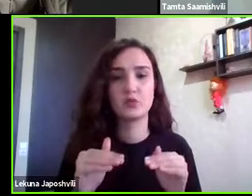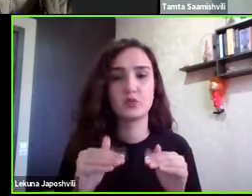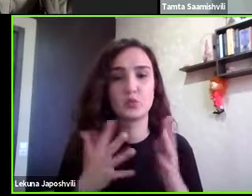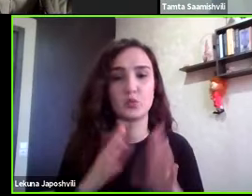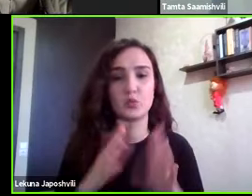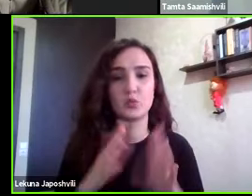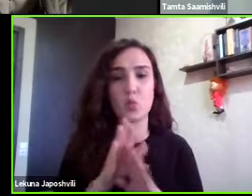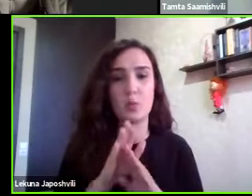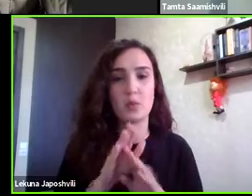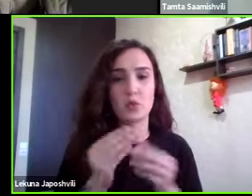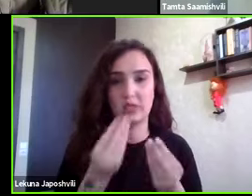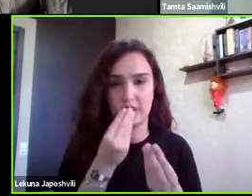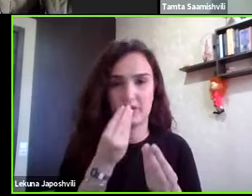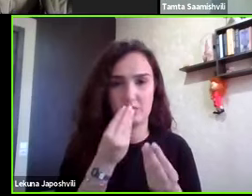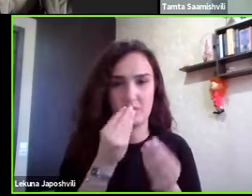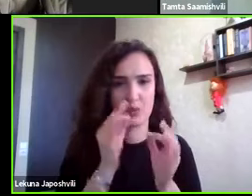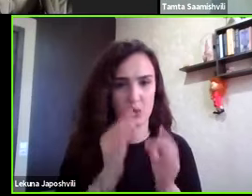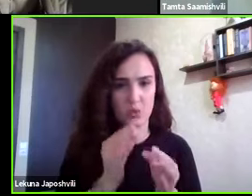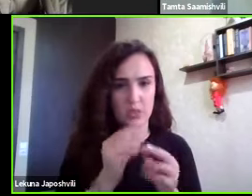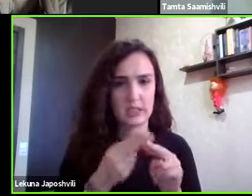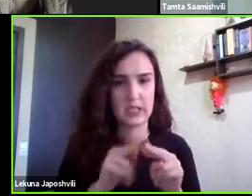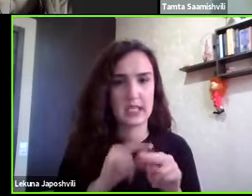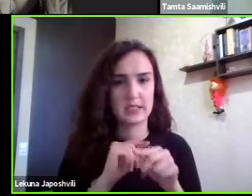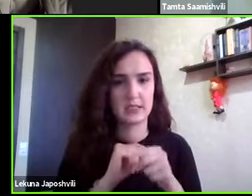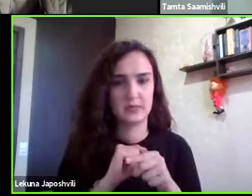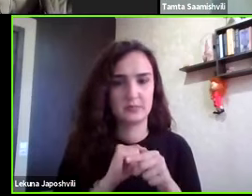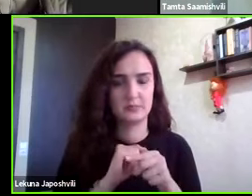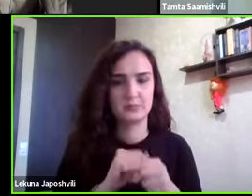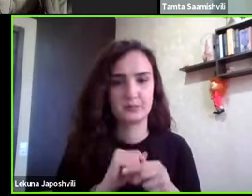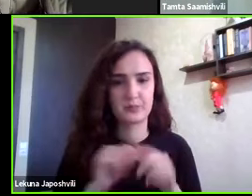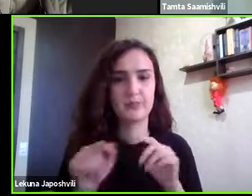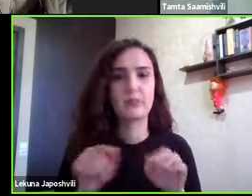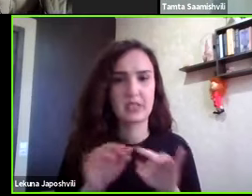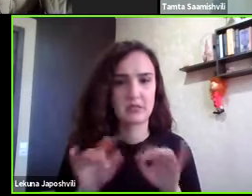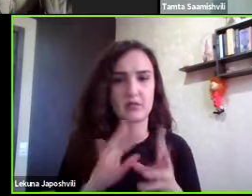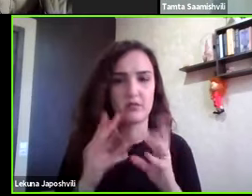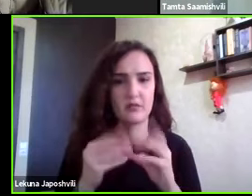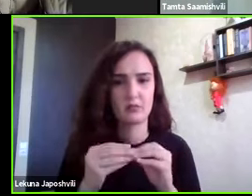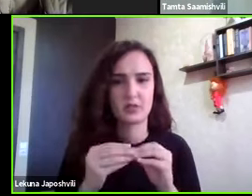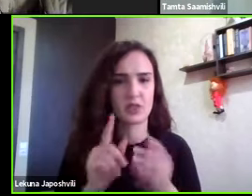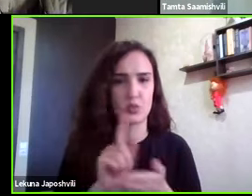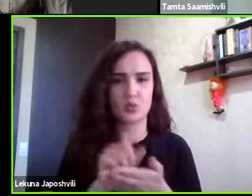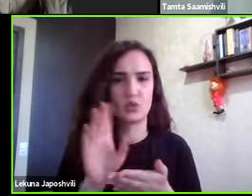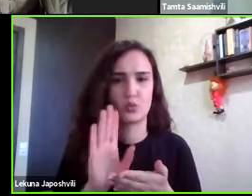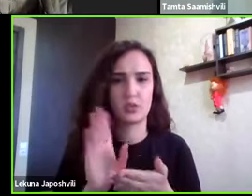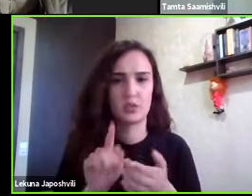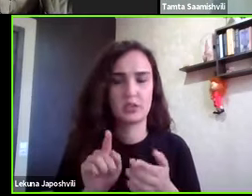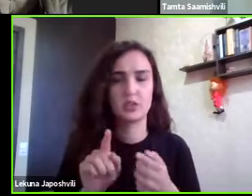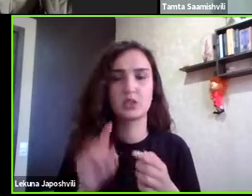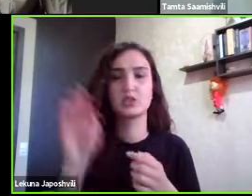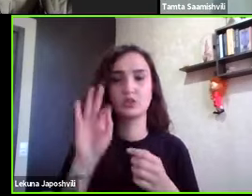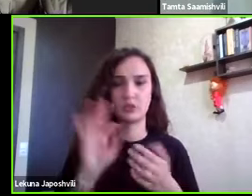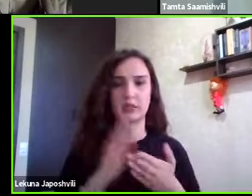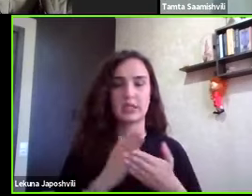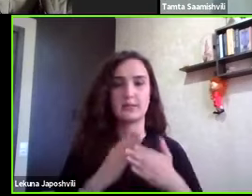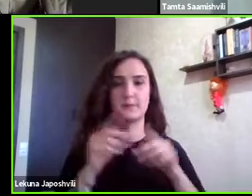სრულფოსოვნად იკვებება, ეს ღონისძიებები უკვე აღარ არის საჭირო. ხშირად